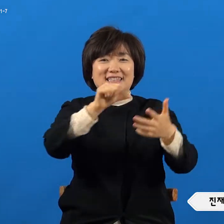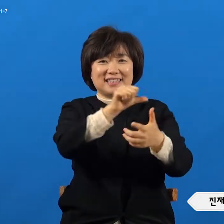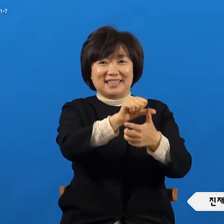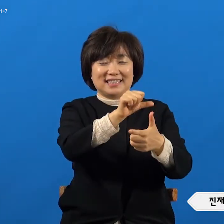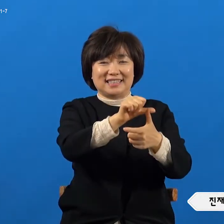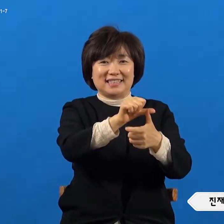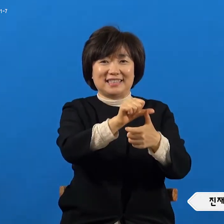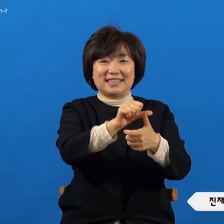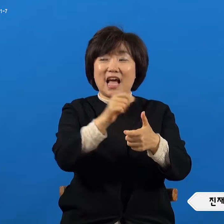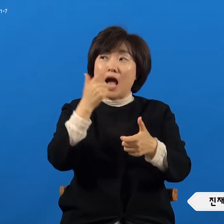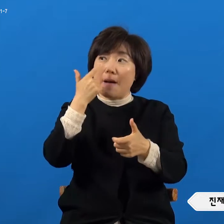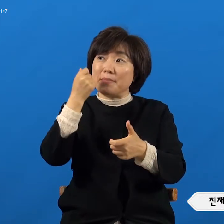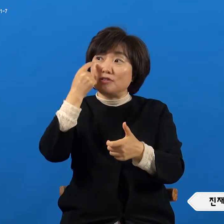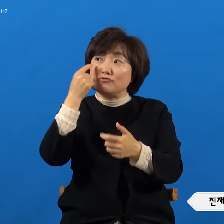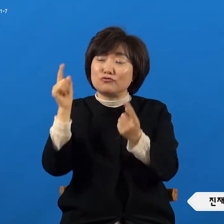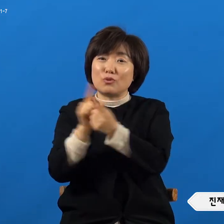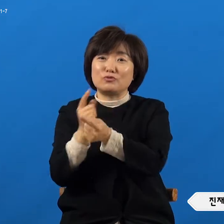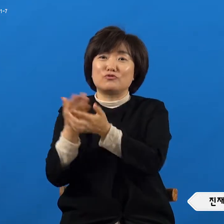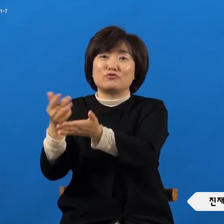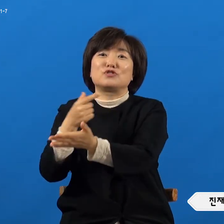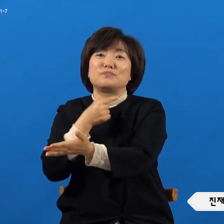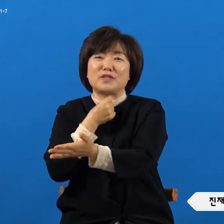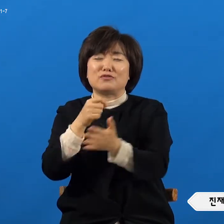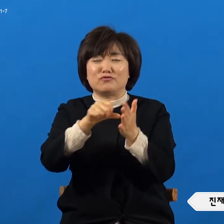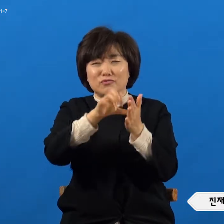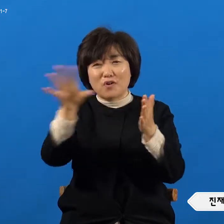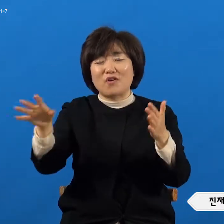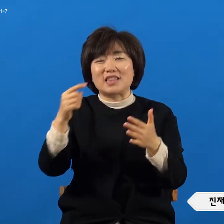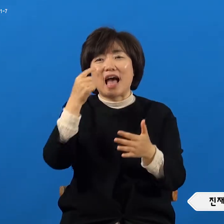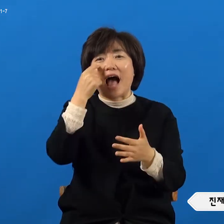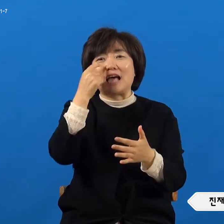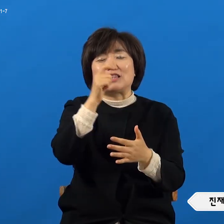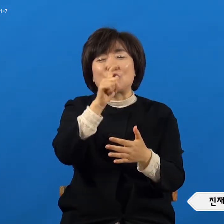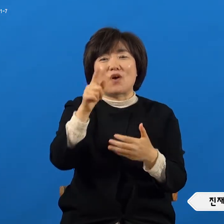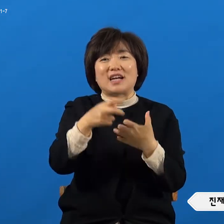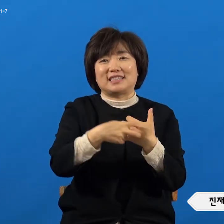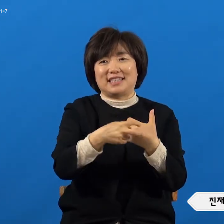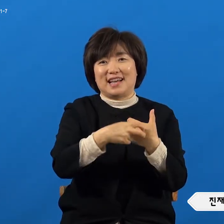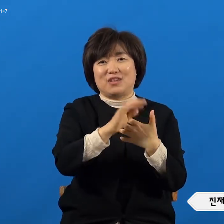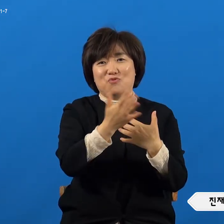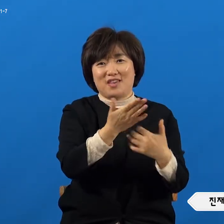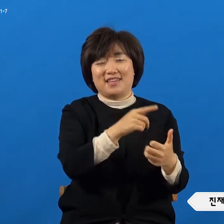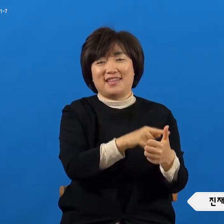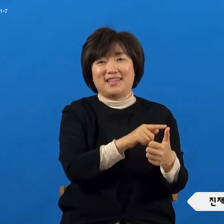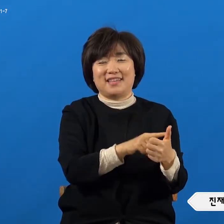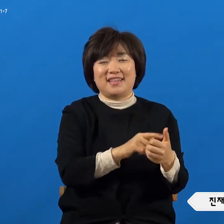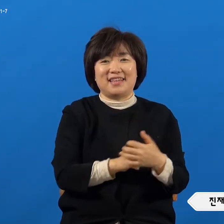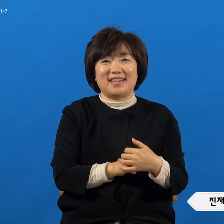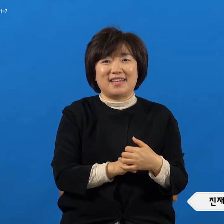아빠의 눈을 고쳐주겠다면서 유명한 안과 의사가 되었습니다.